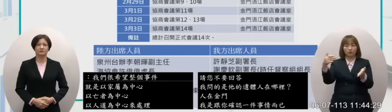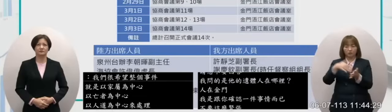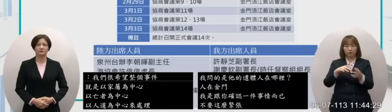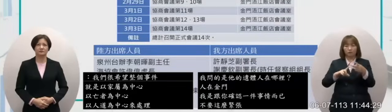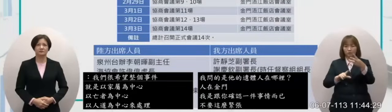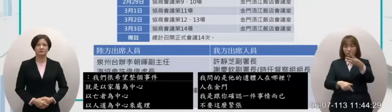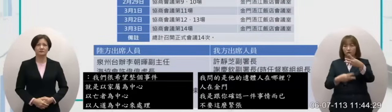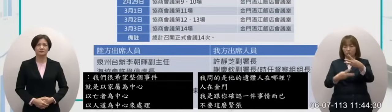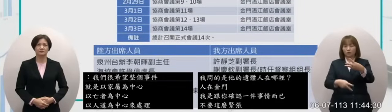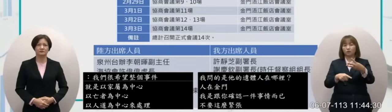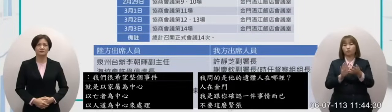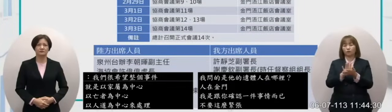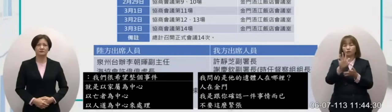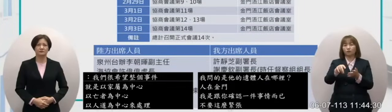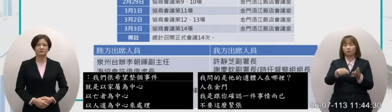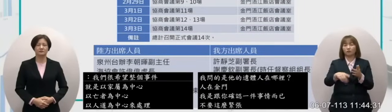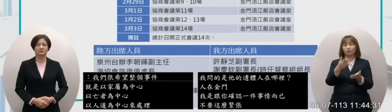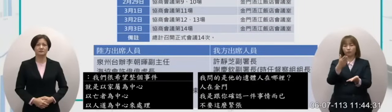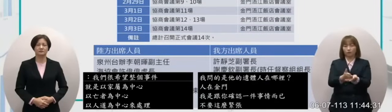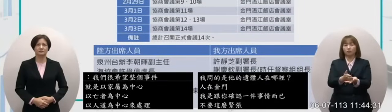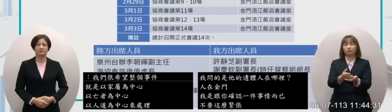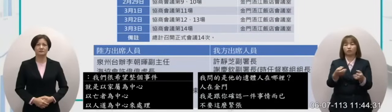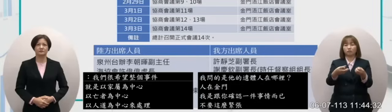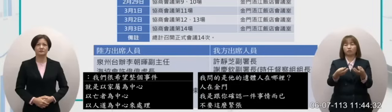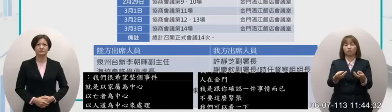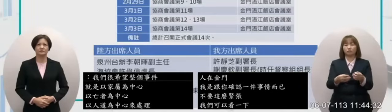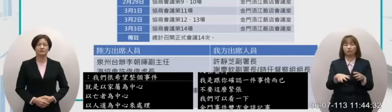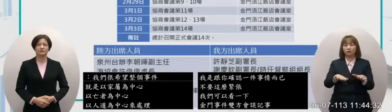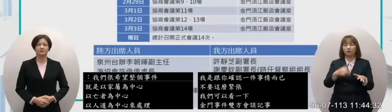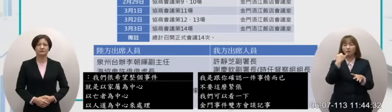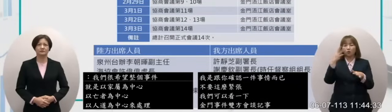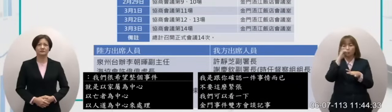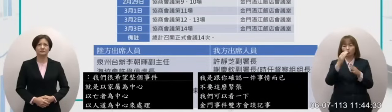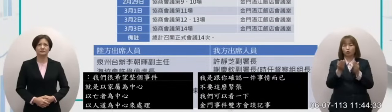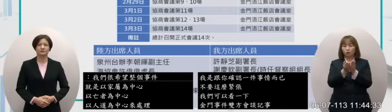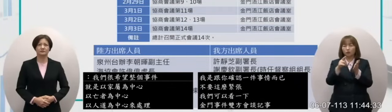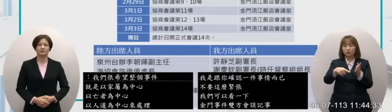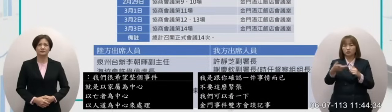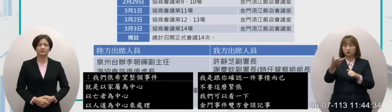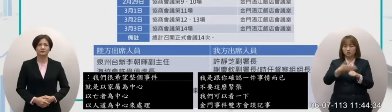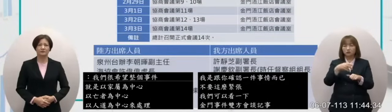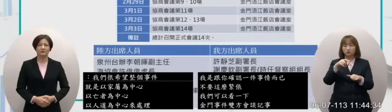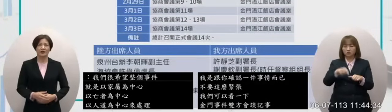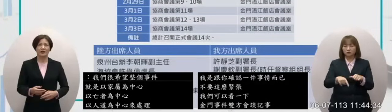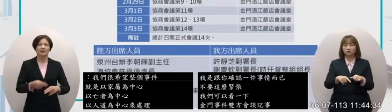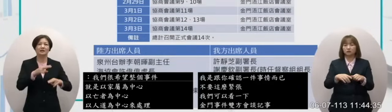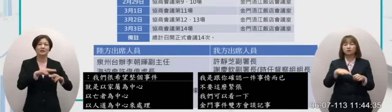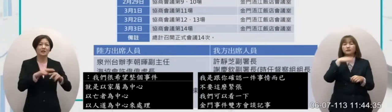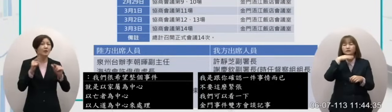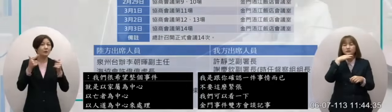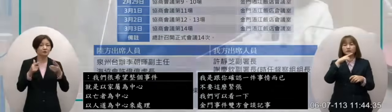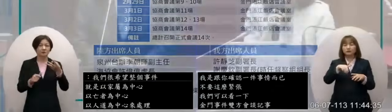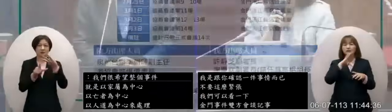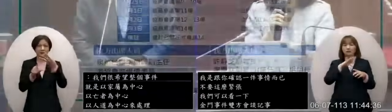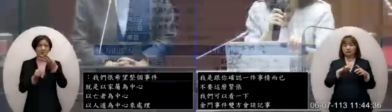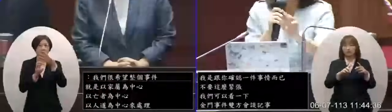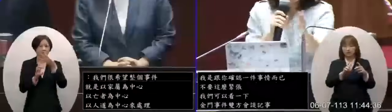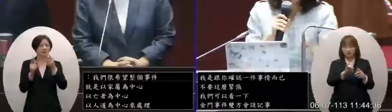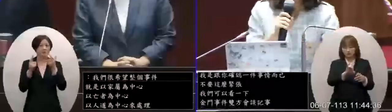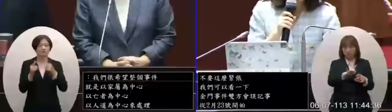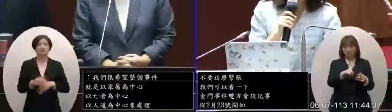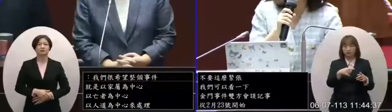到3月3号以后就停摆了。目前海巡署提供给我们的资料里面， 停摆不是在3月3日，